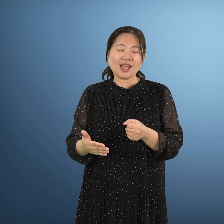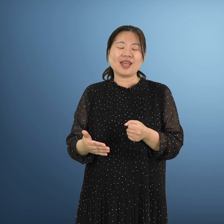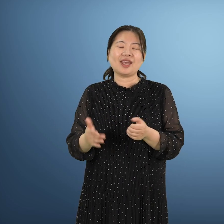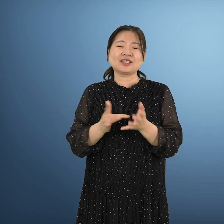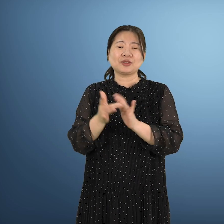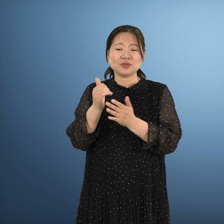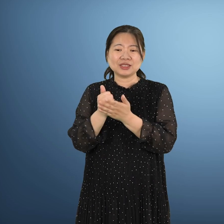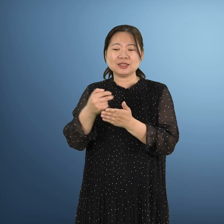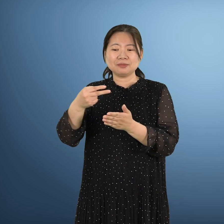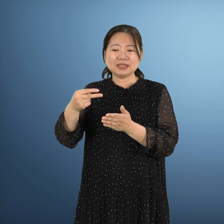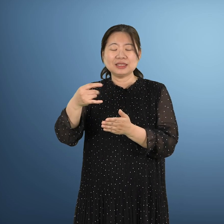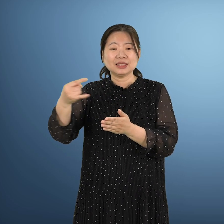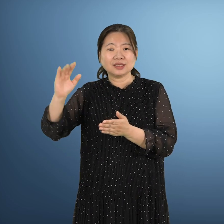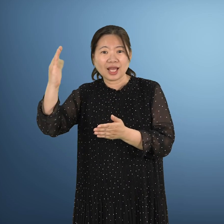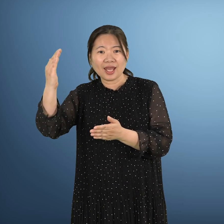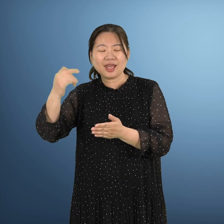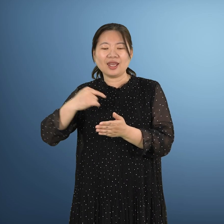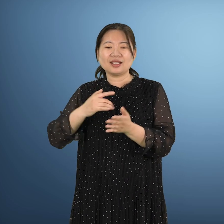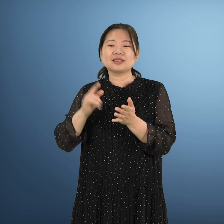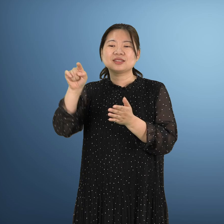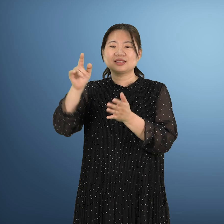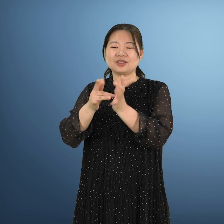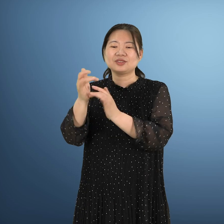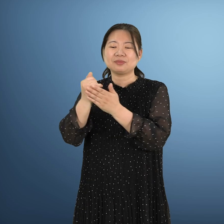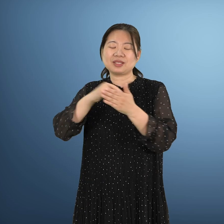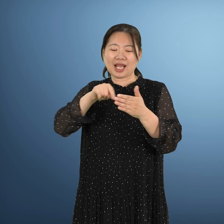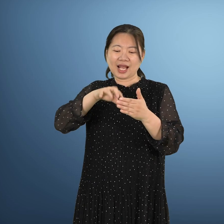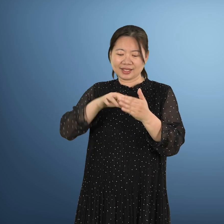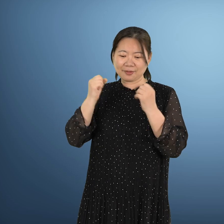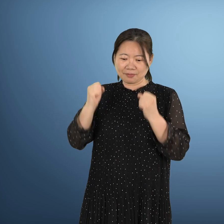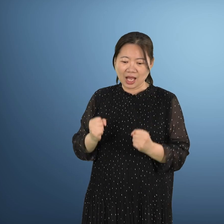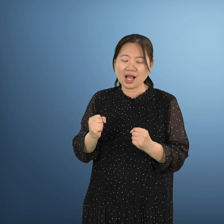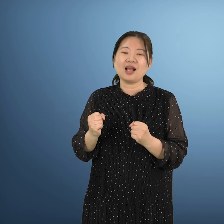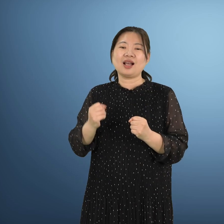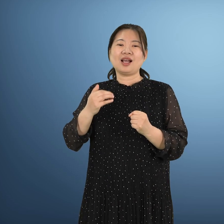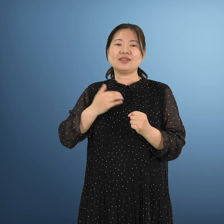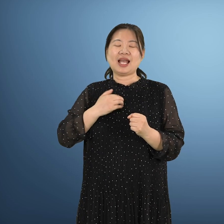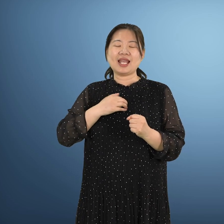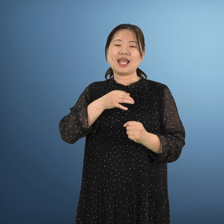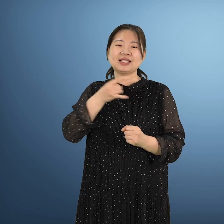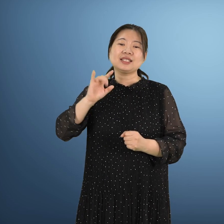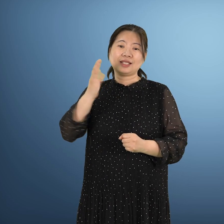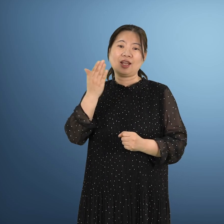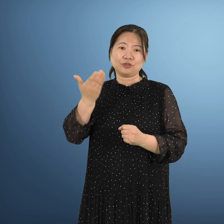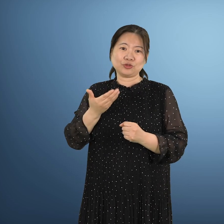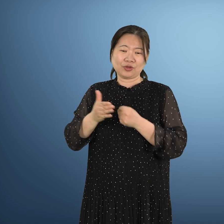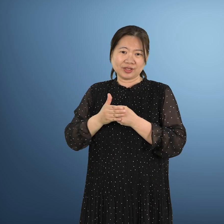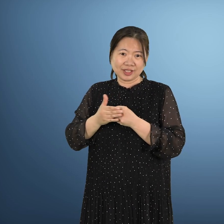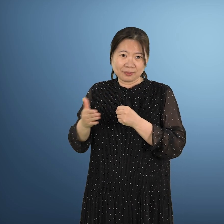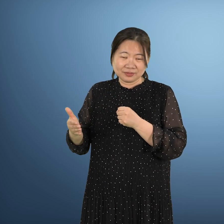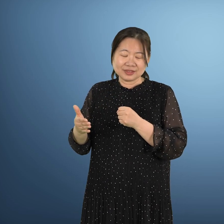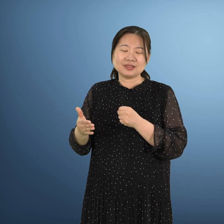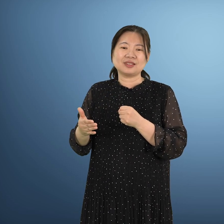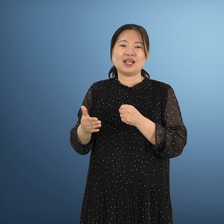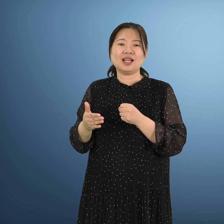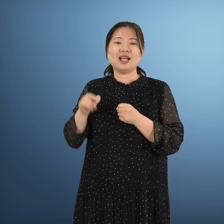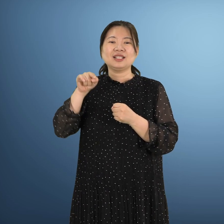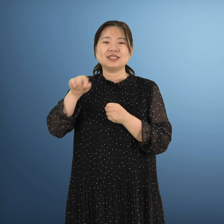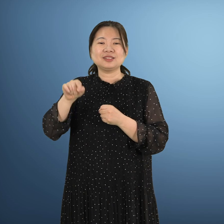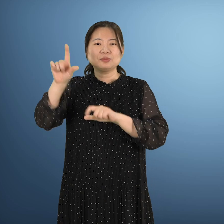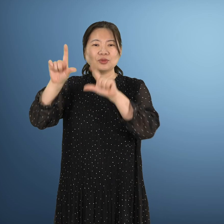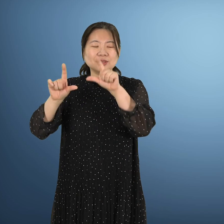이것이 팔복의 산에서 예수님이 드러내신 십자가의 정점이고